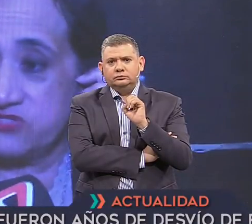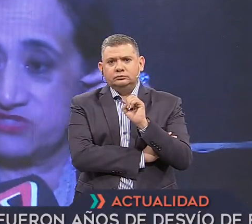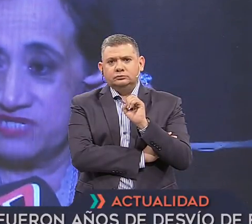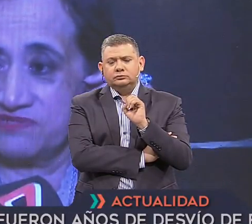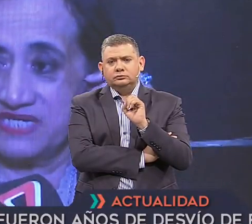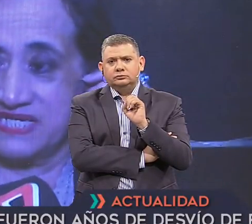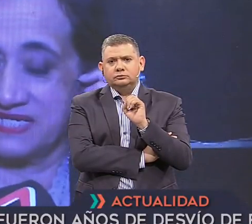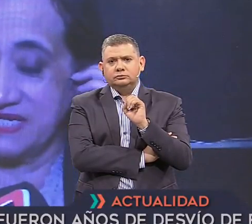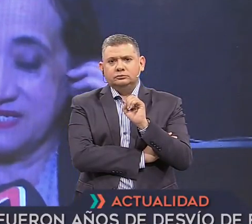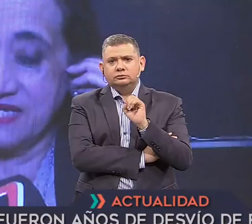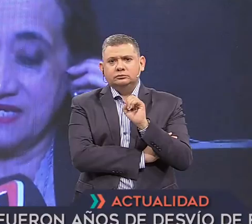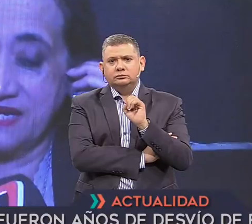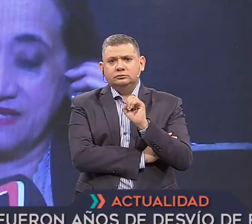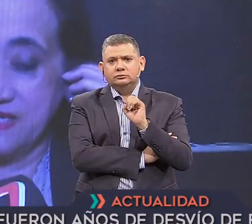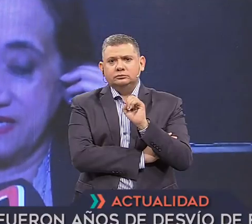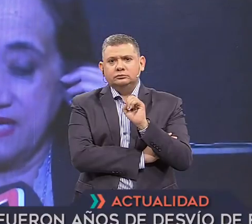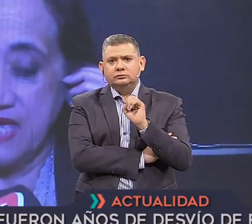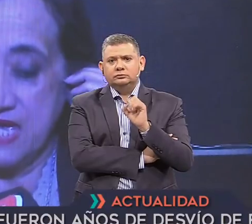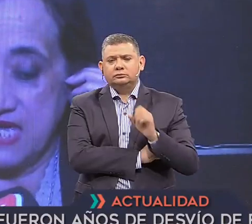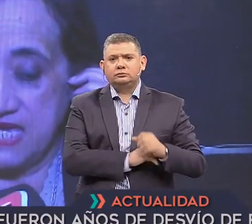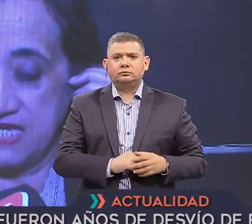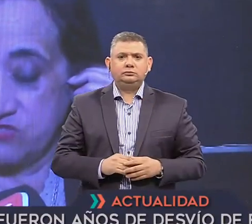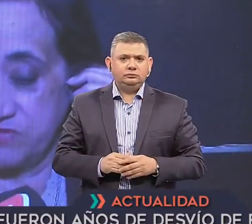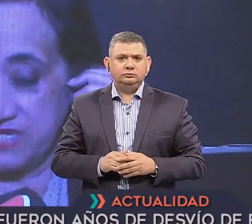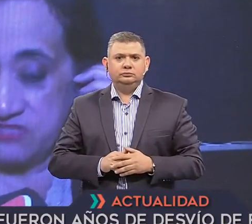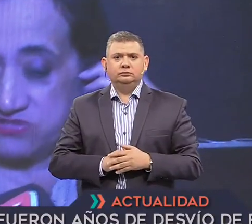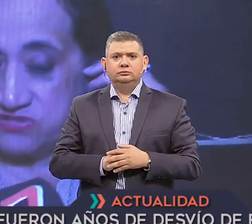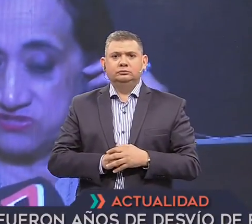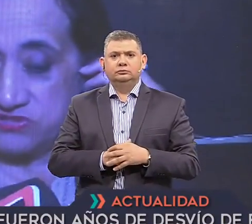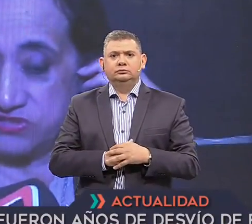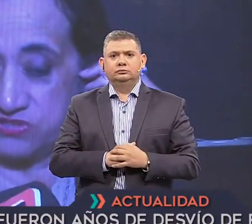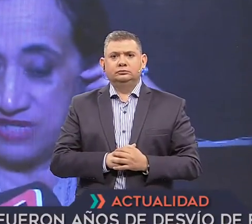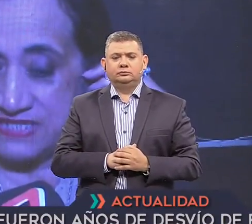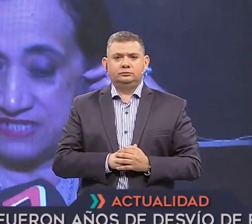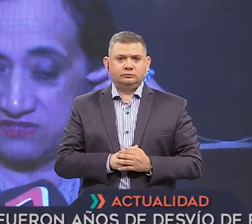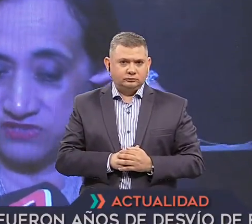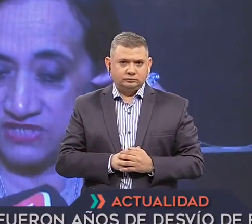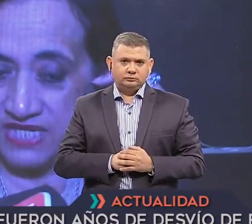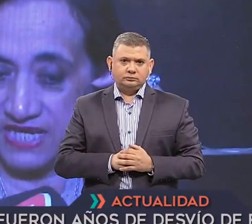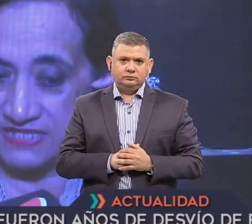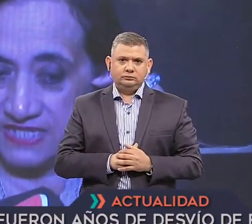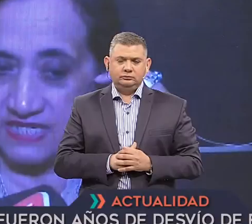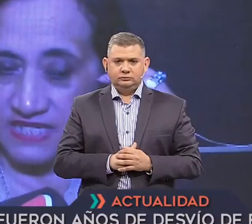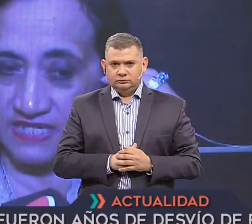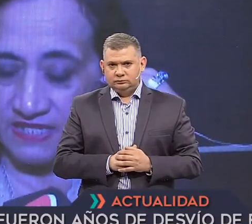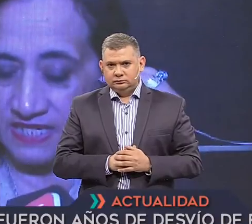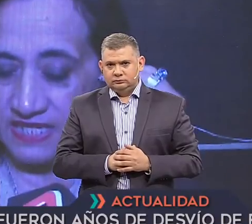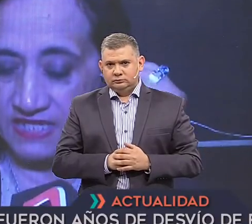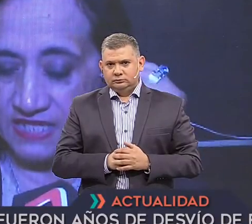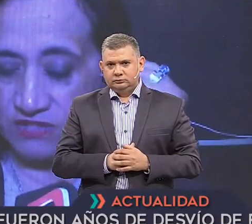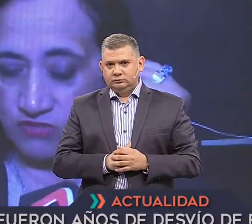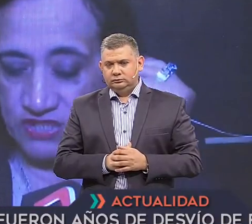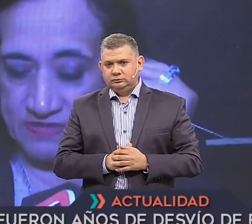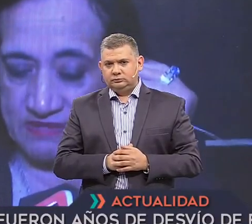Mire, yo no tengo ni que creer ni que dejar de creer. Es su vida, yo no la sigo, no sé qué hace